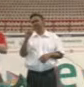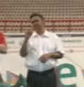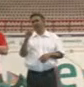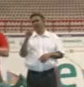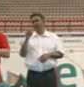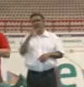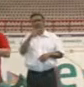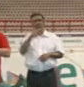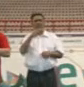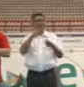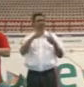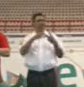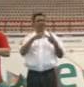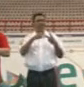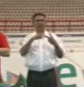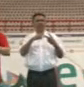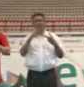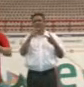Manga.